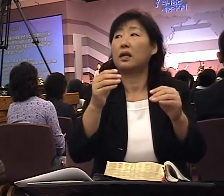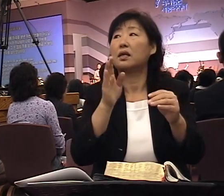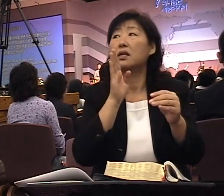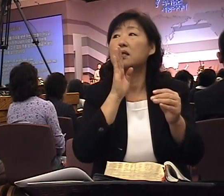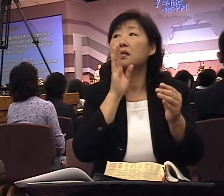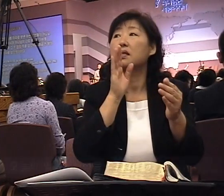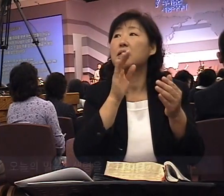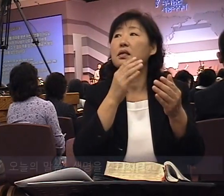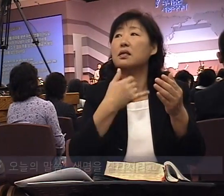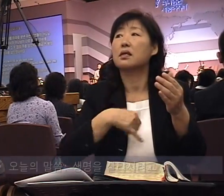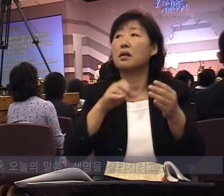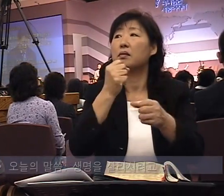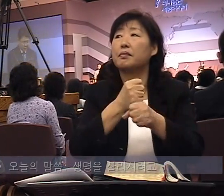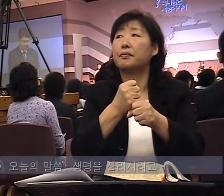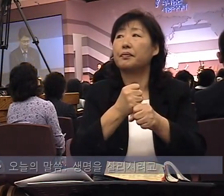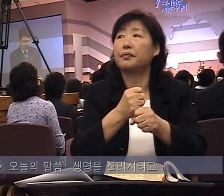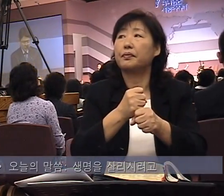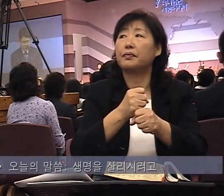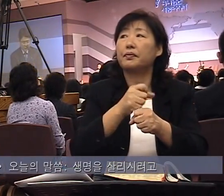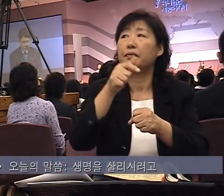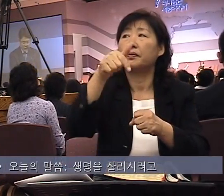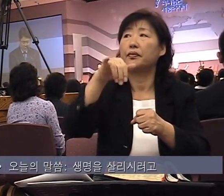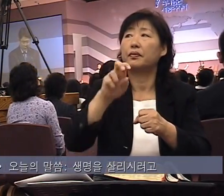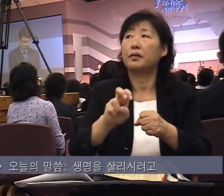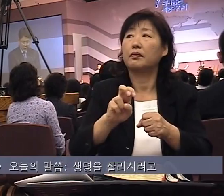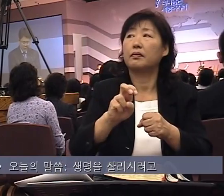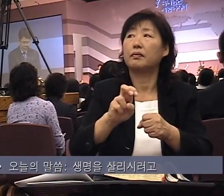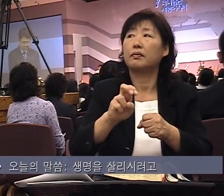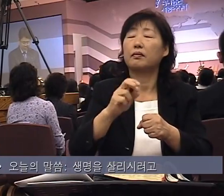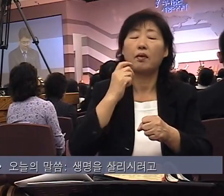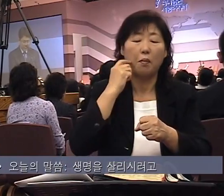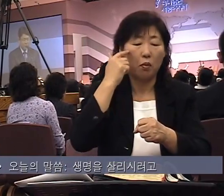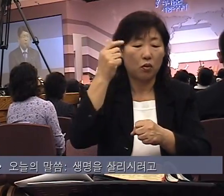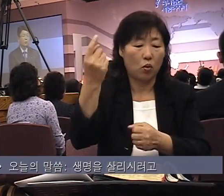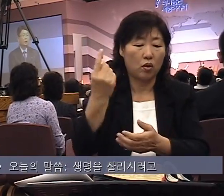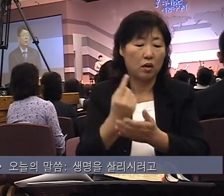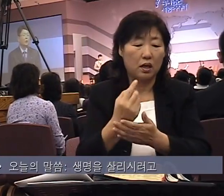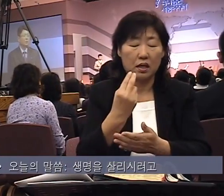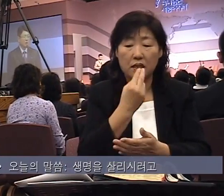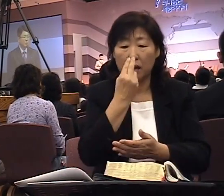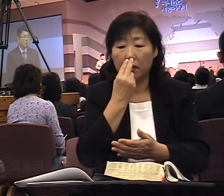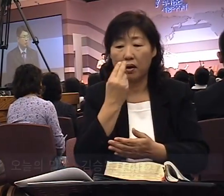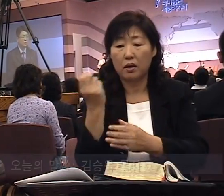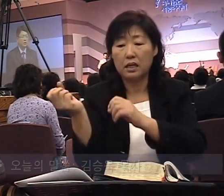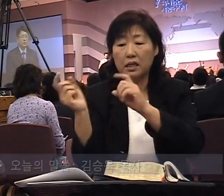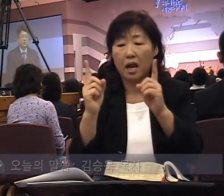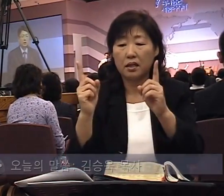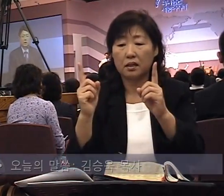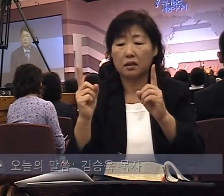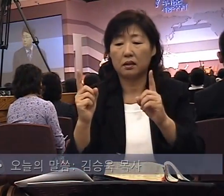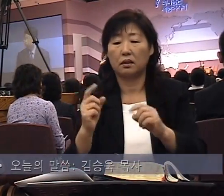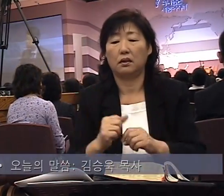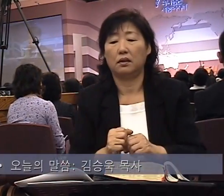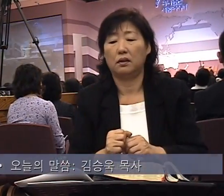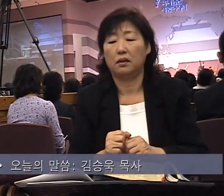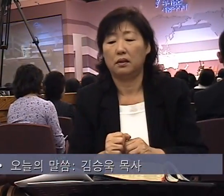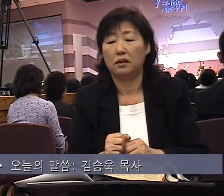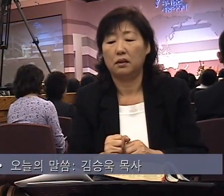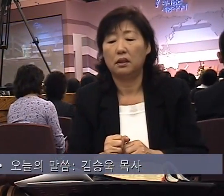삼으셨나이다. 아멘. 이 시간 김송 목사님 나오셔서 생명을 살리시려고 라는 제목으로 말씀 전해주시겠습니다.